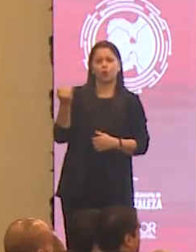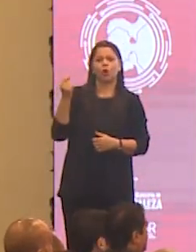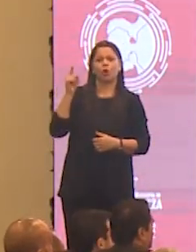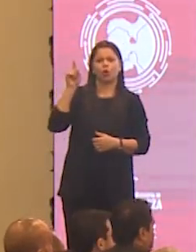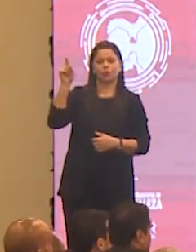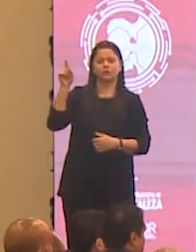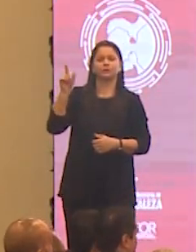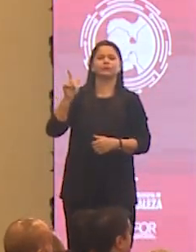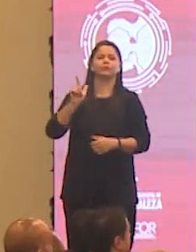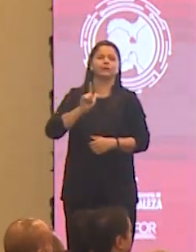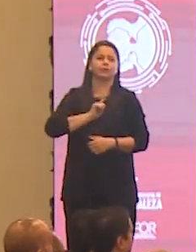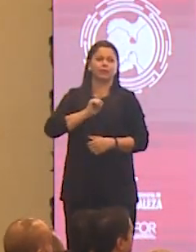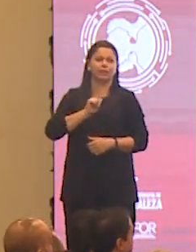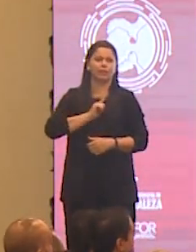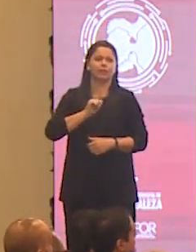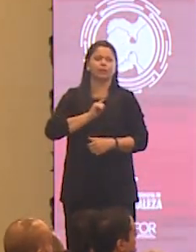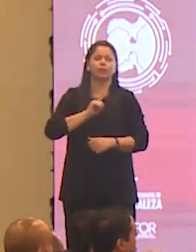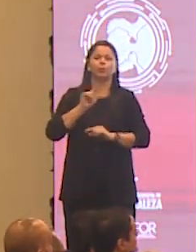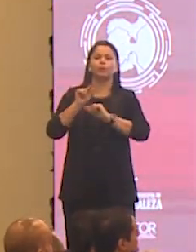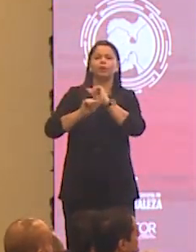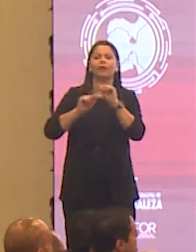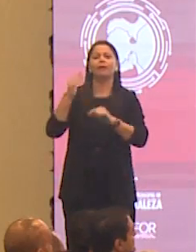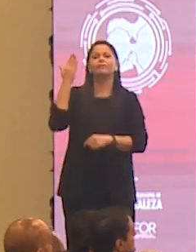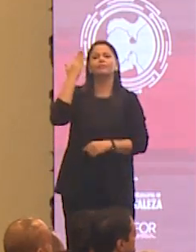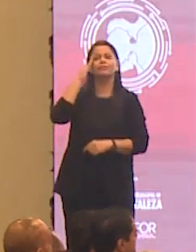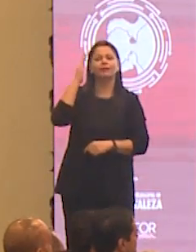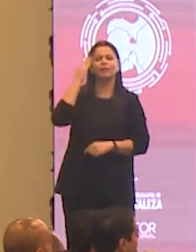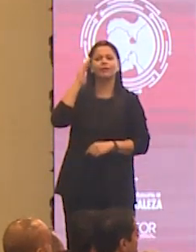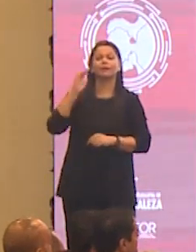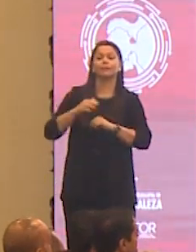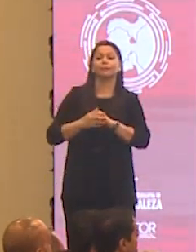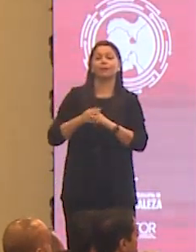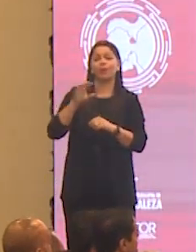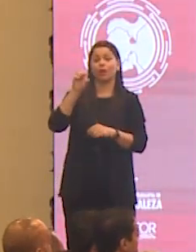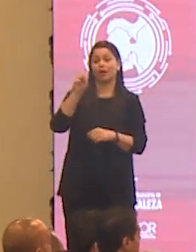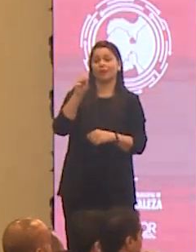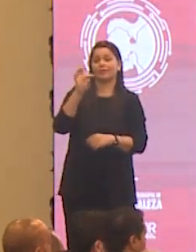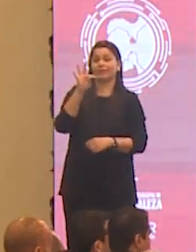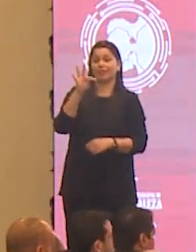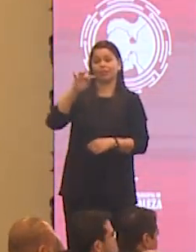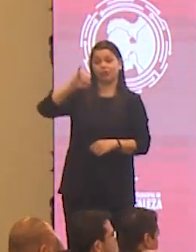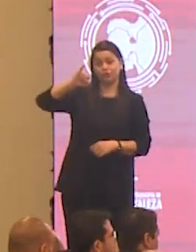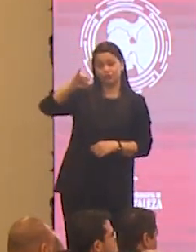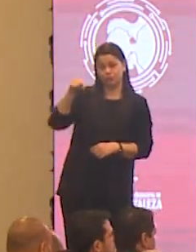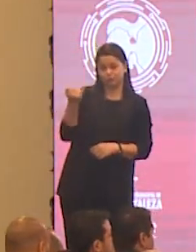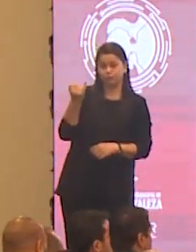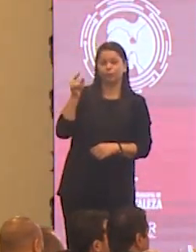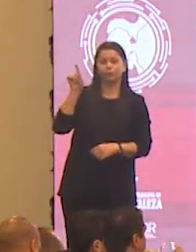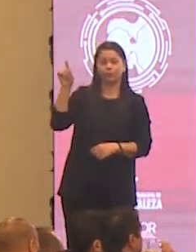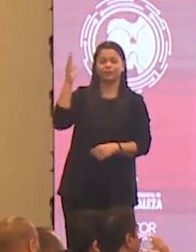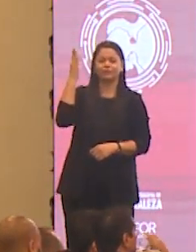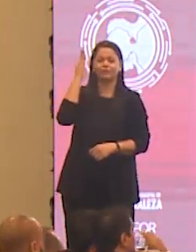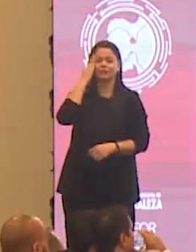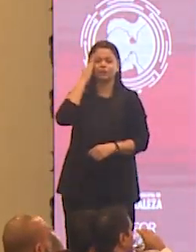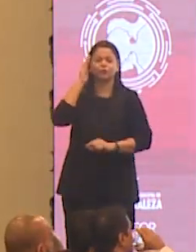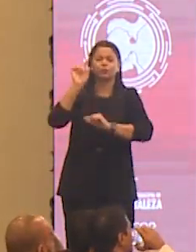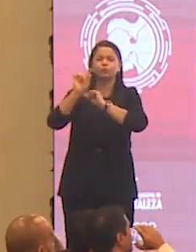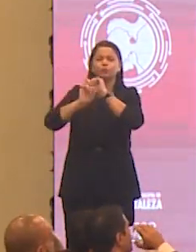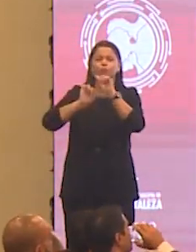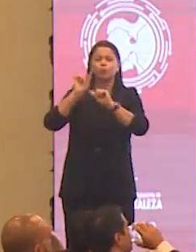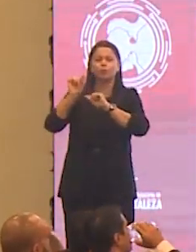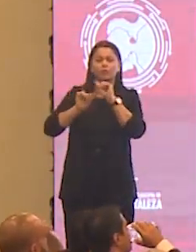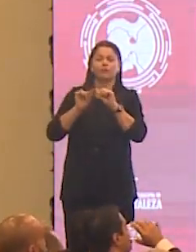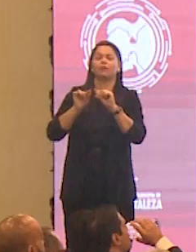tende a entender, não é unânime, que as guardas municipais só podem agir quando houver uma